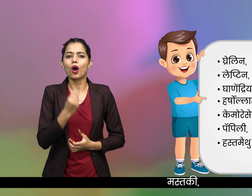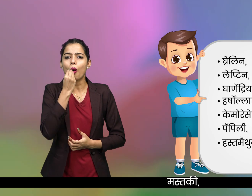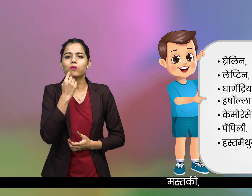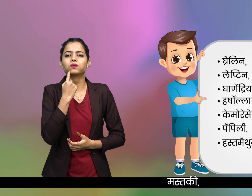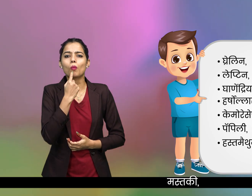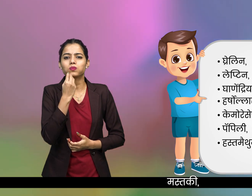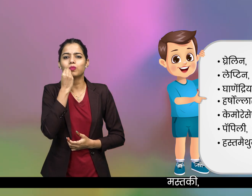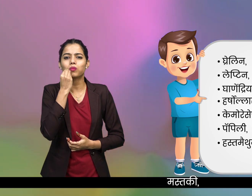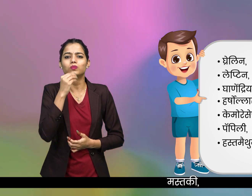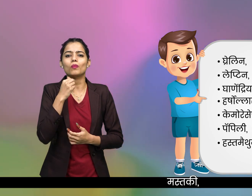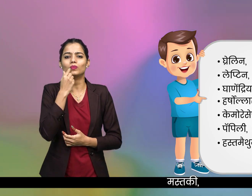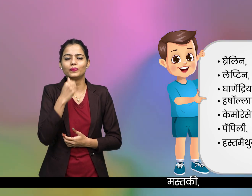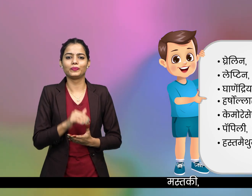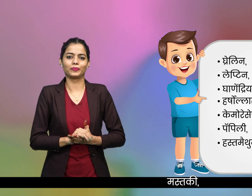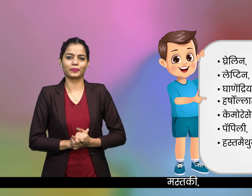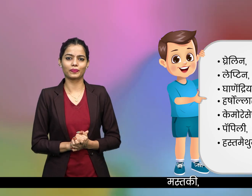मस्तकी,